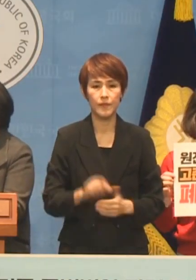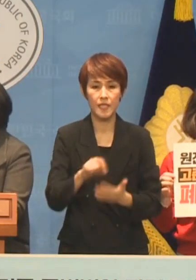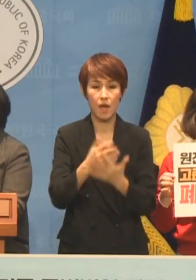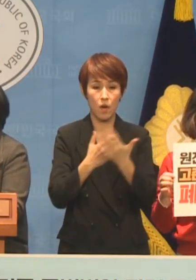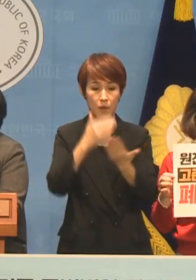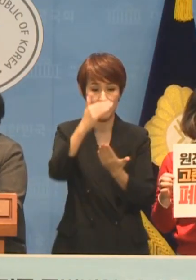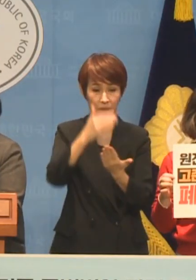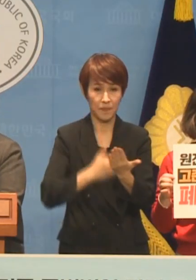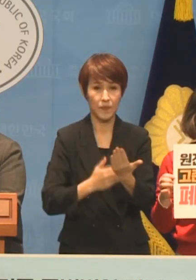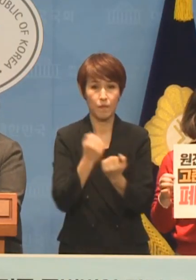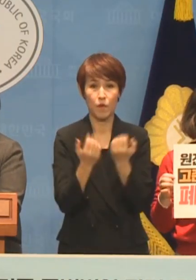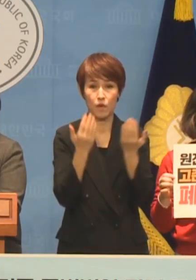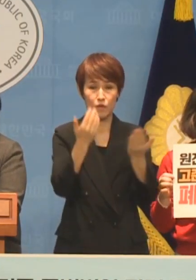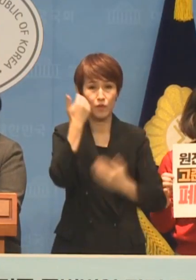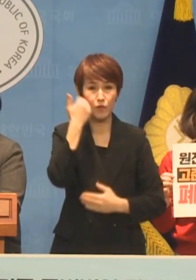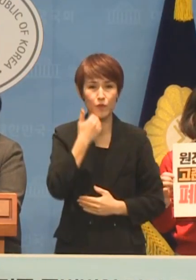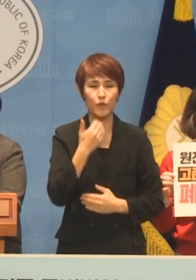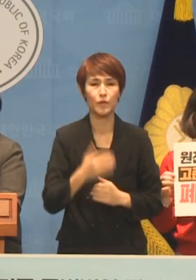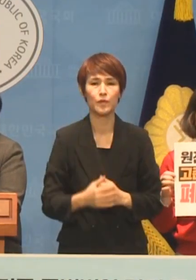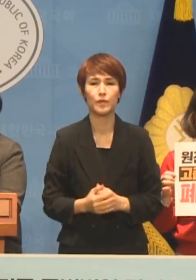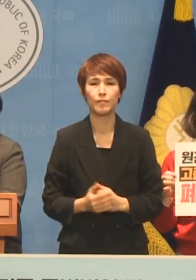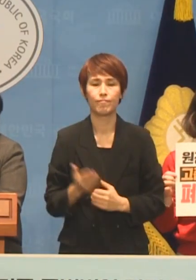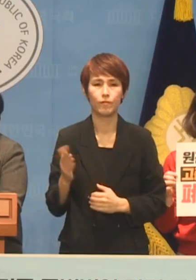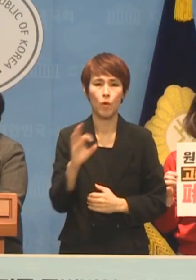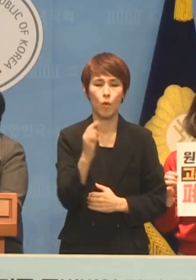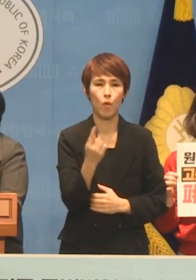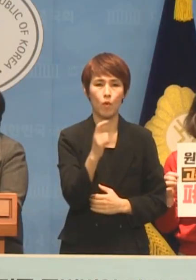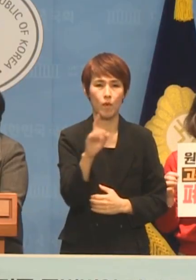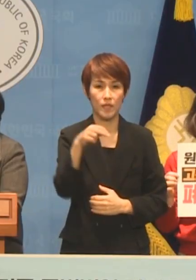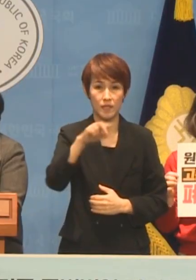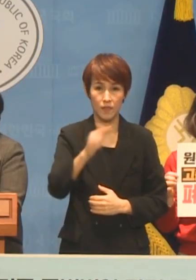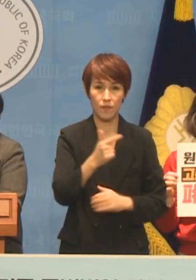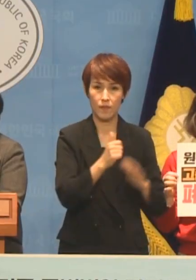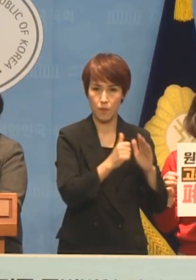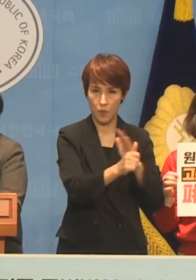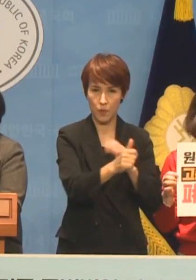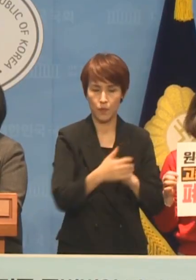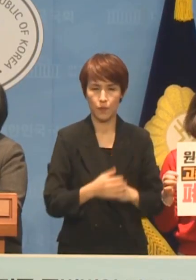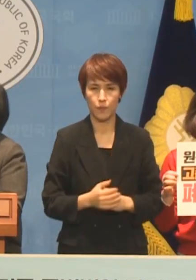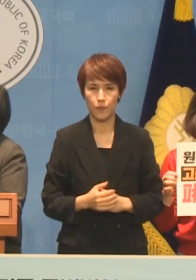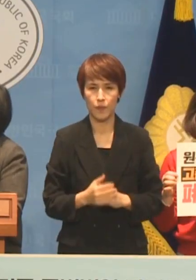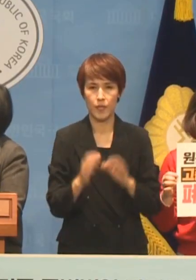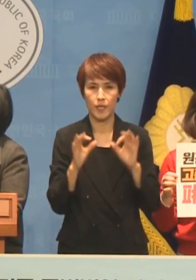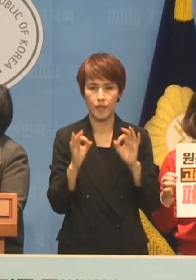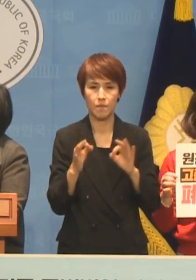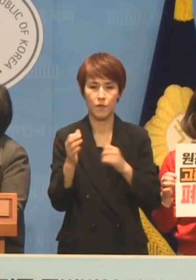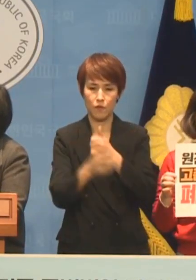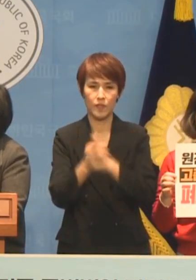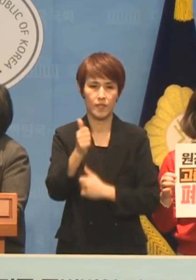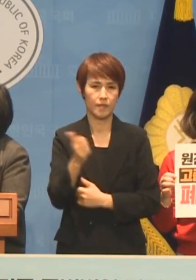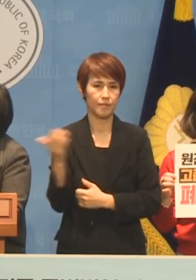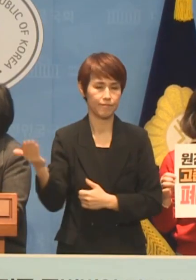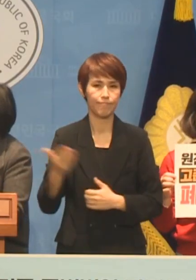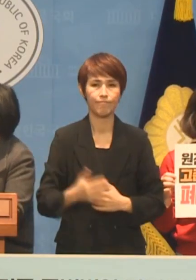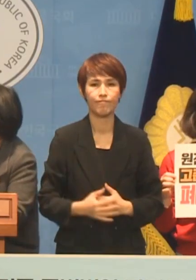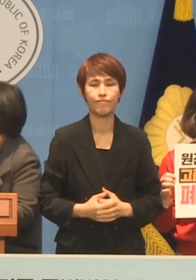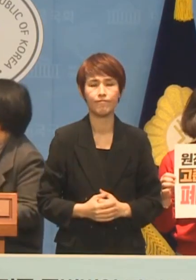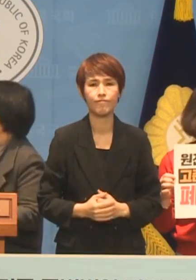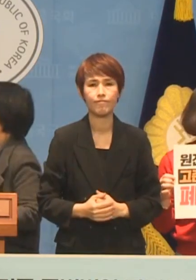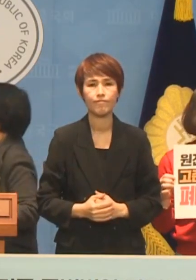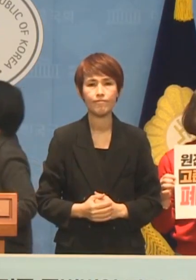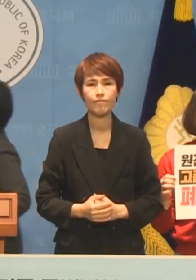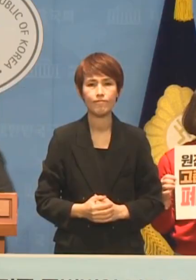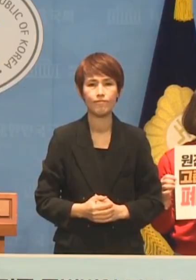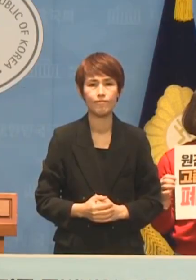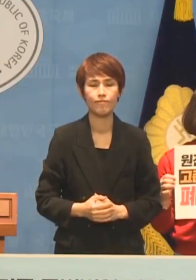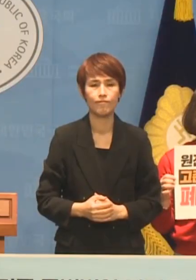원불교 환경연대 오강선 대표님과 그다음에 탈핵에너지전북연대의 김지은 집행위원장님께서 해주시겠습니다.